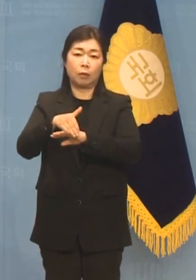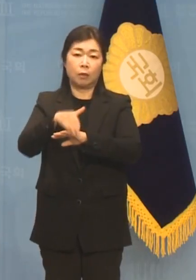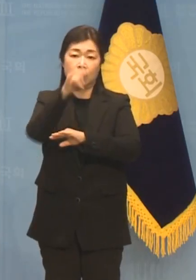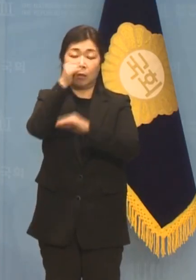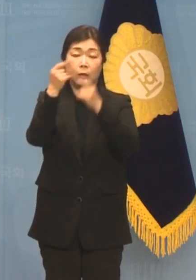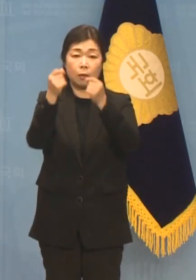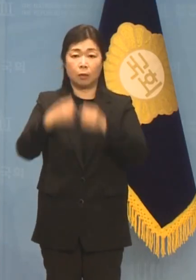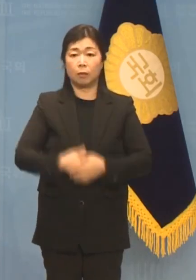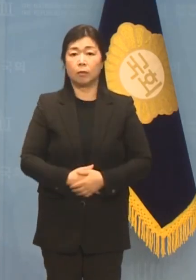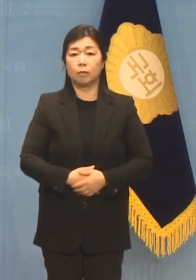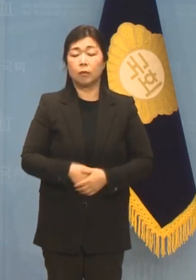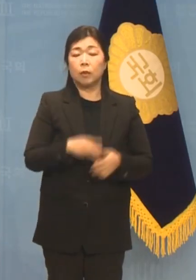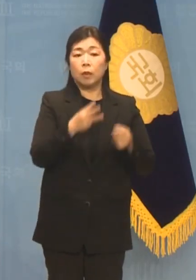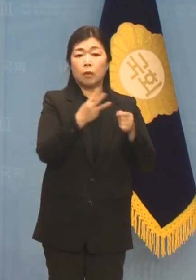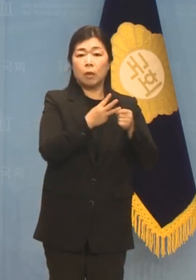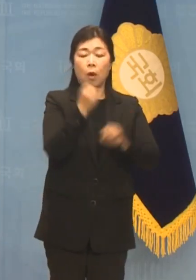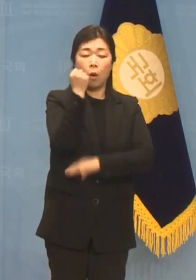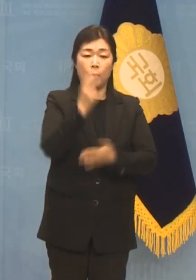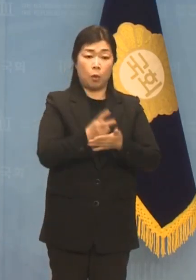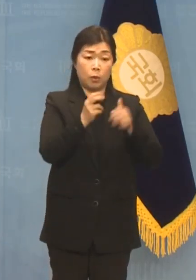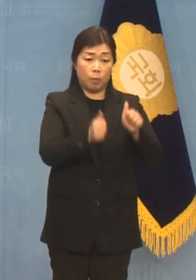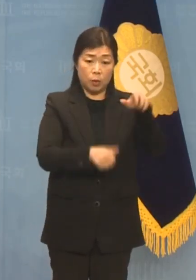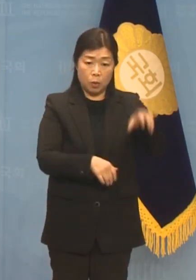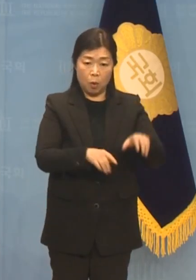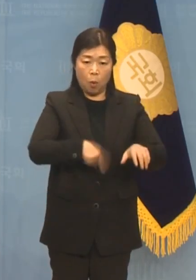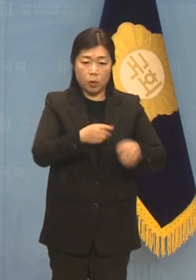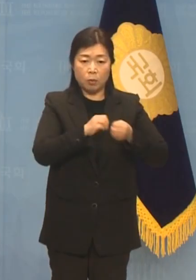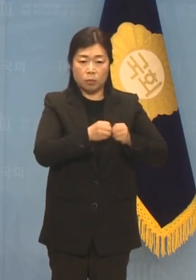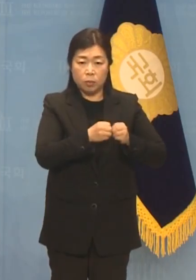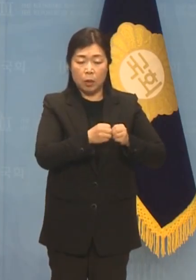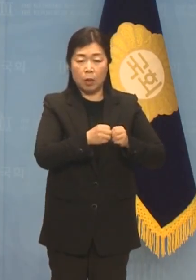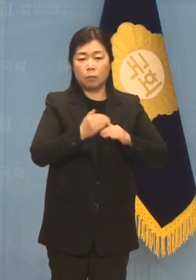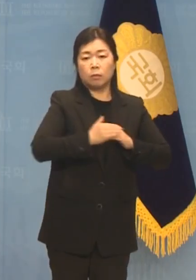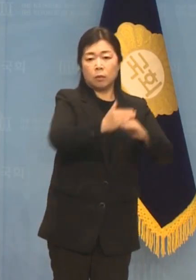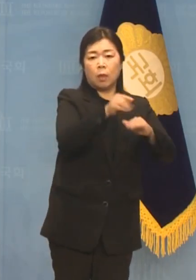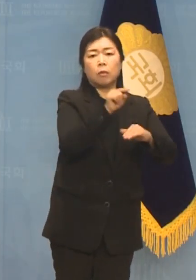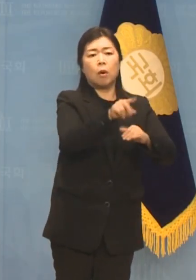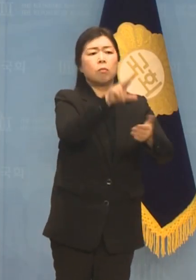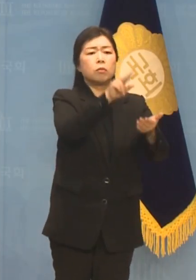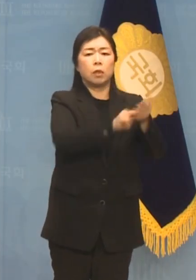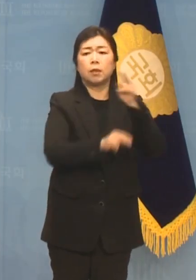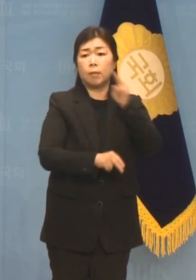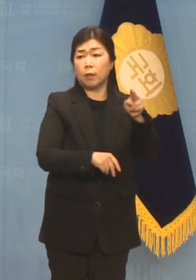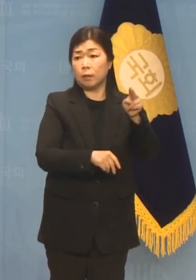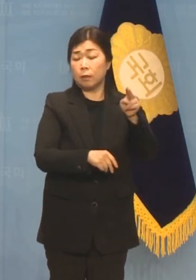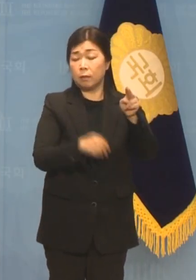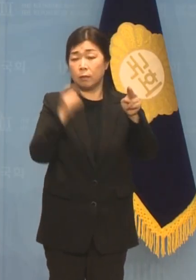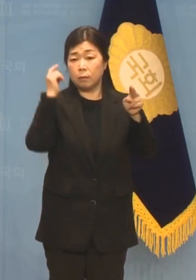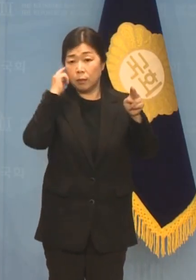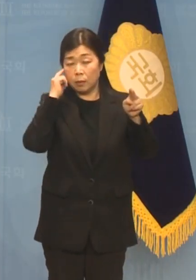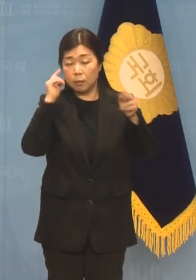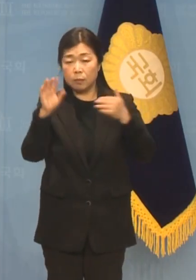셋째, 헌법재판소의 자의적 절차 진행도 심각한 문제입니다.